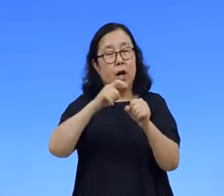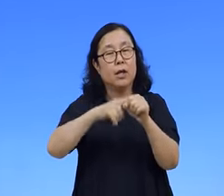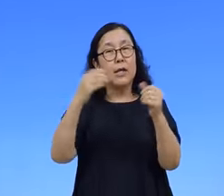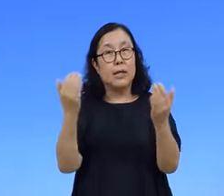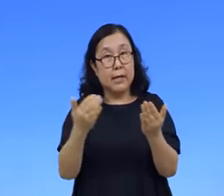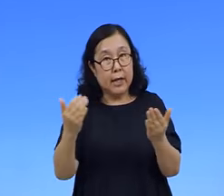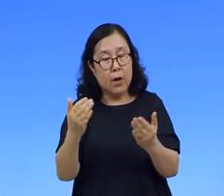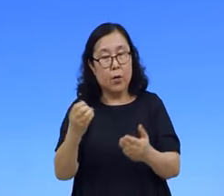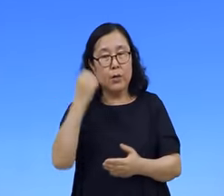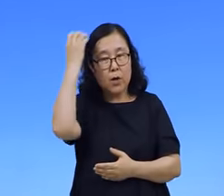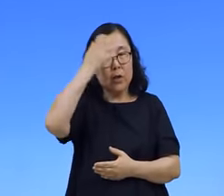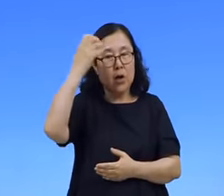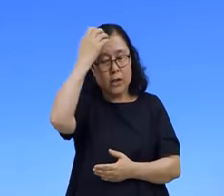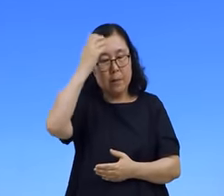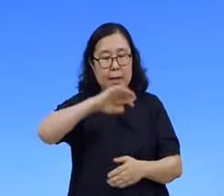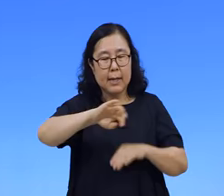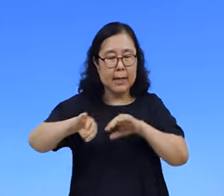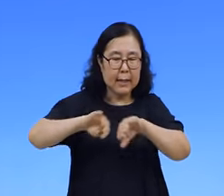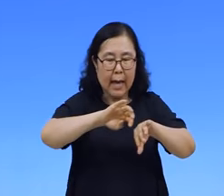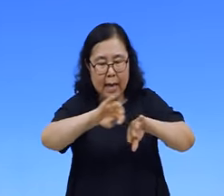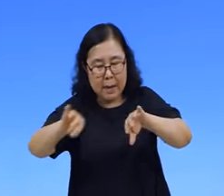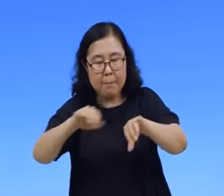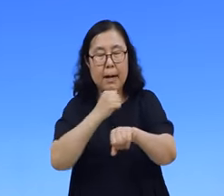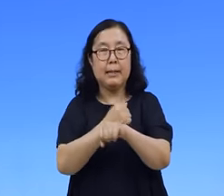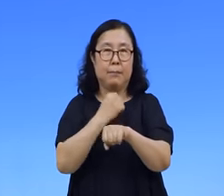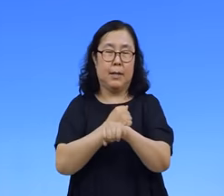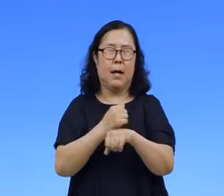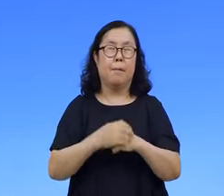그거는 성령님이 개입하시는 일이라는 겁니다.